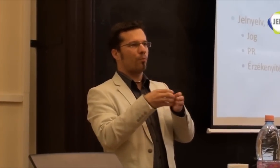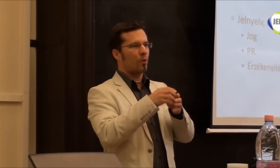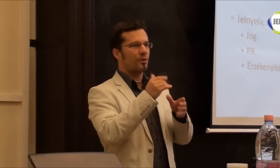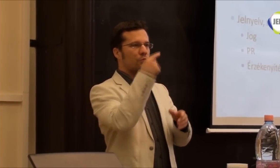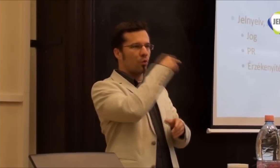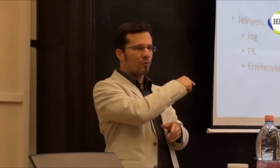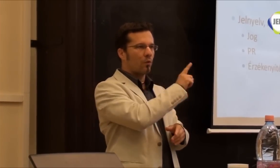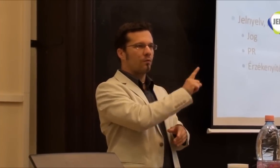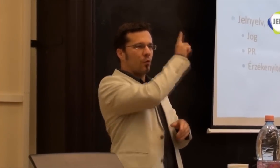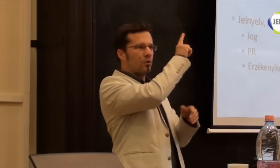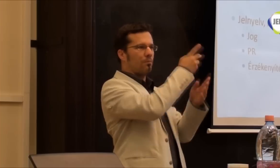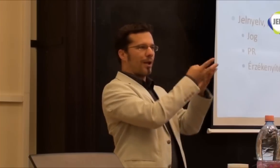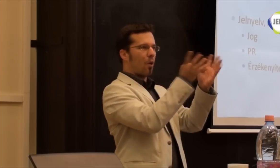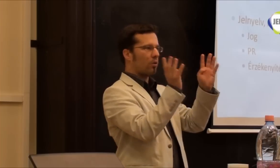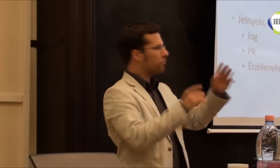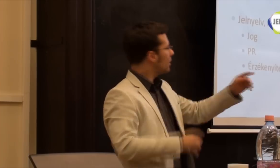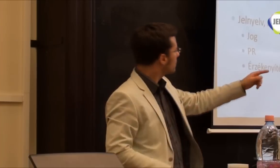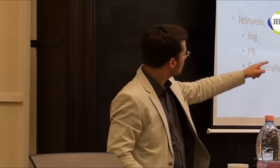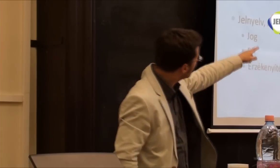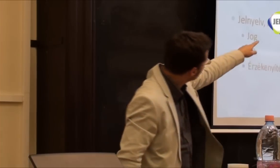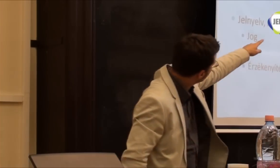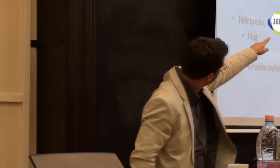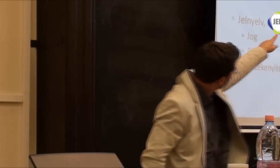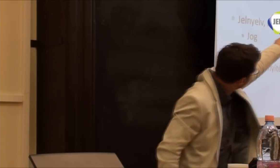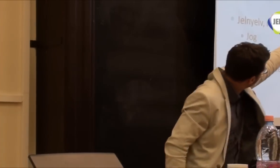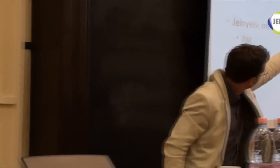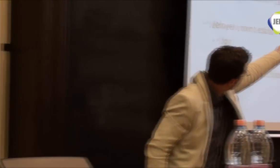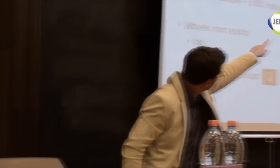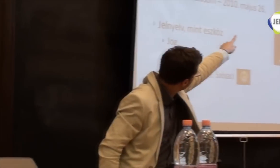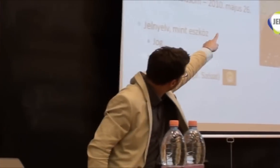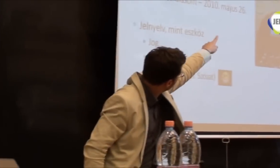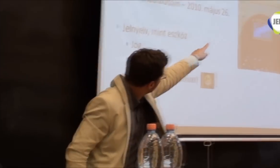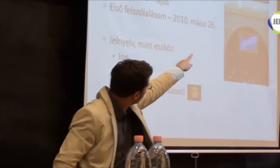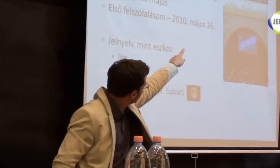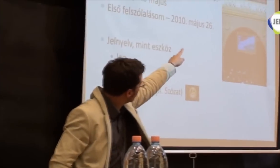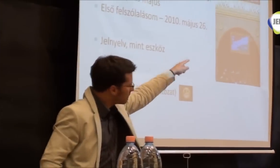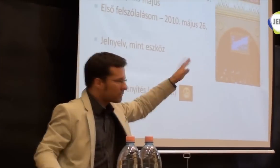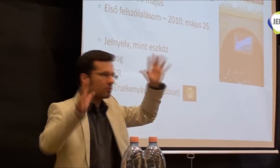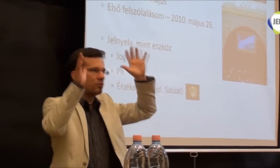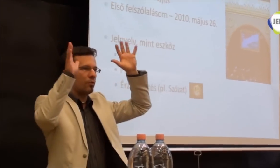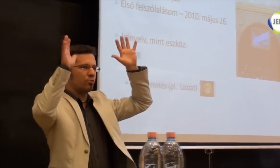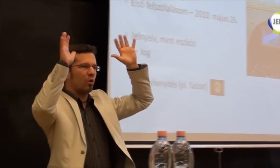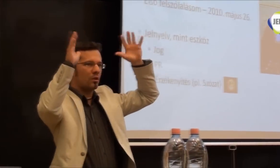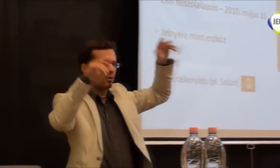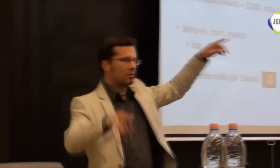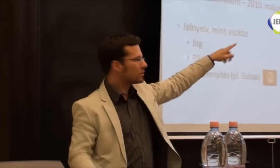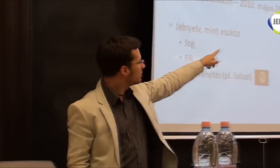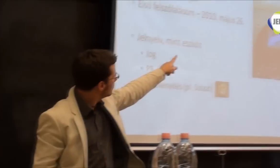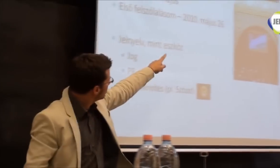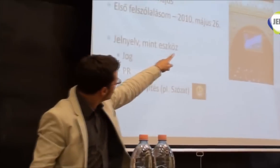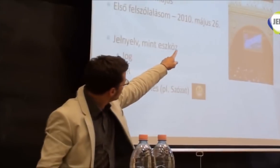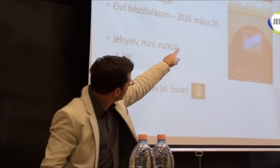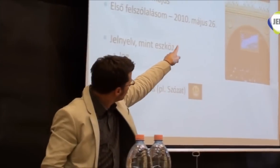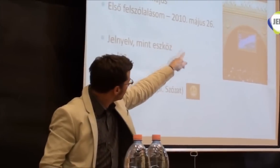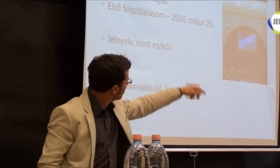A Siketek kis csoportja is fönt volt a Páholyban ezen az eseményen, és tapsoltak.